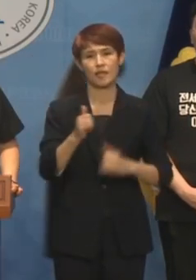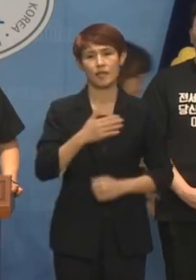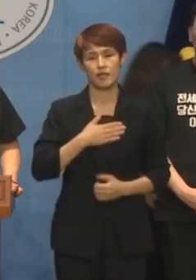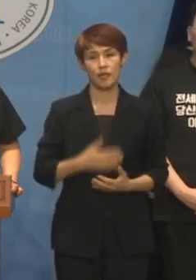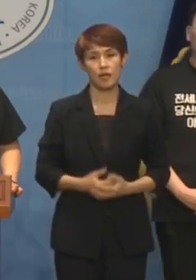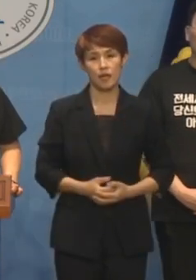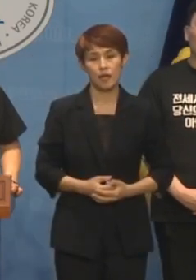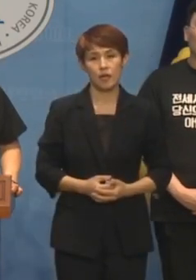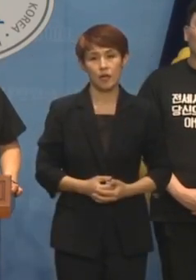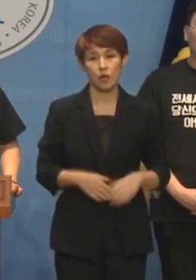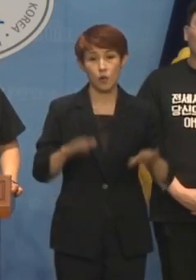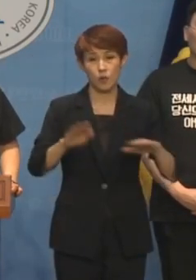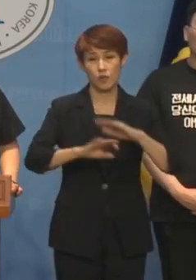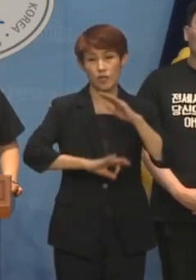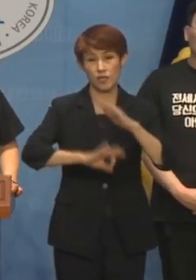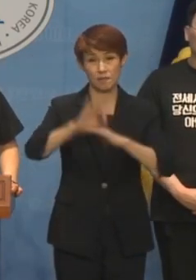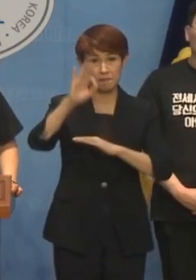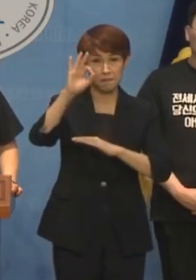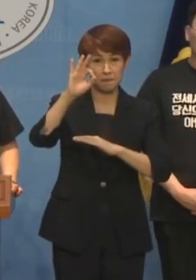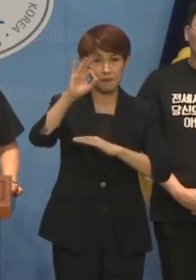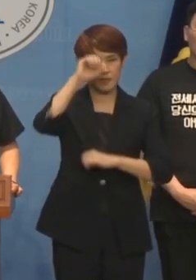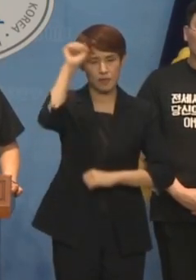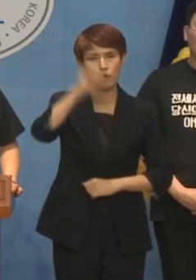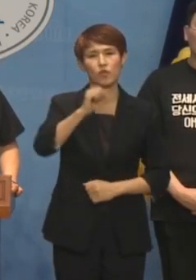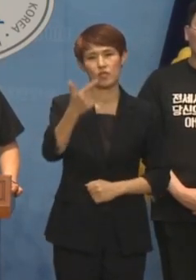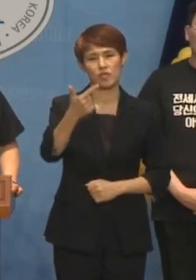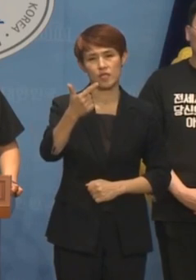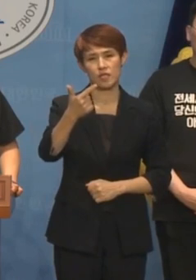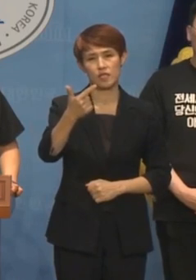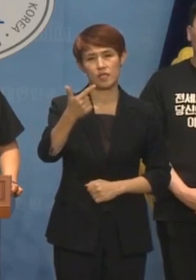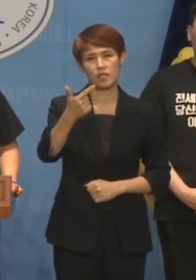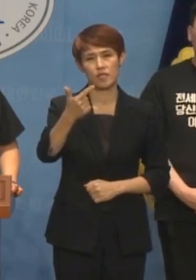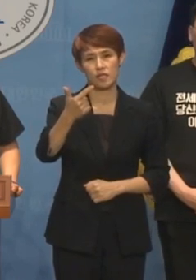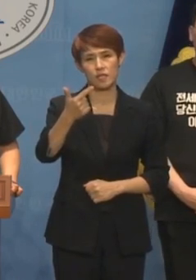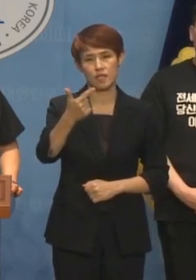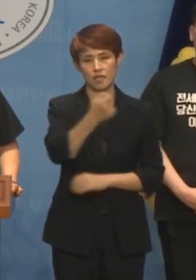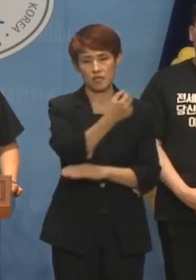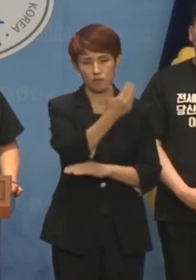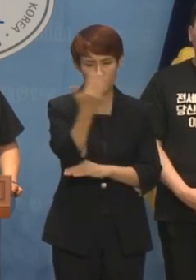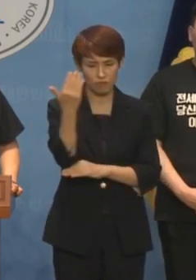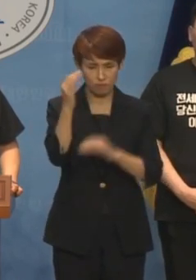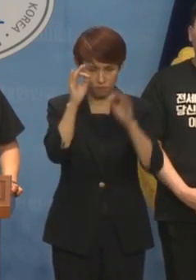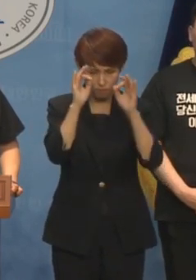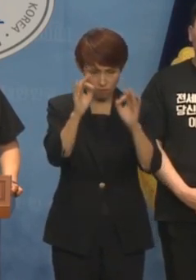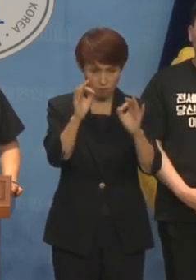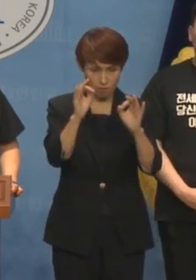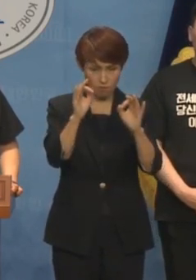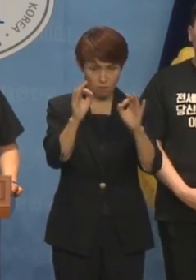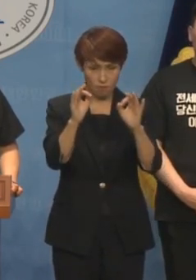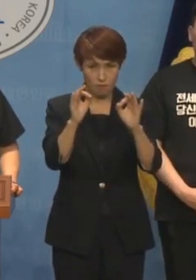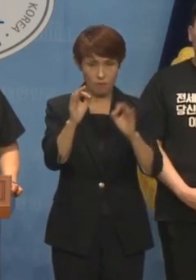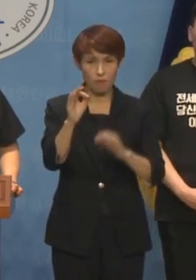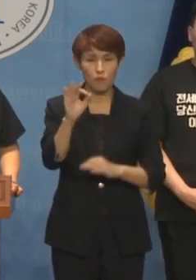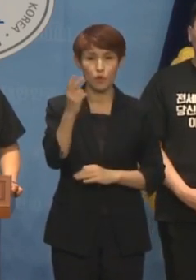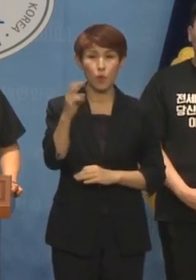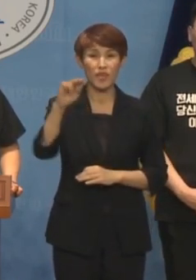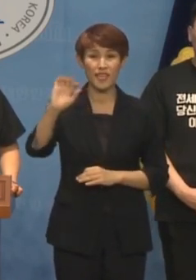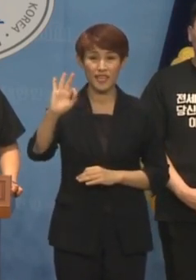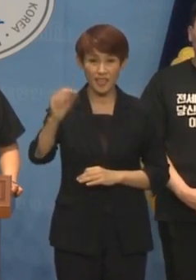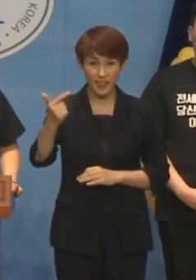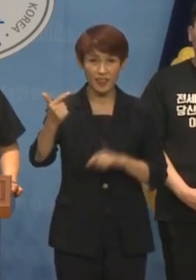오늘 아침에 새벽 6시쯤에 제가 기사를 보는데 용인에서 신탁